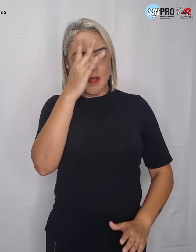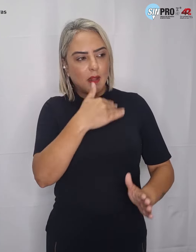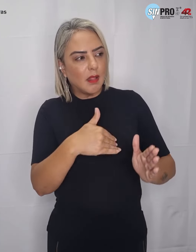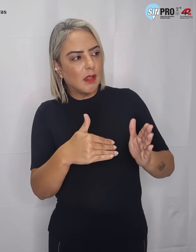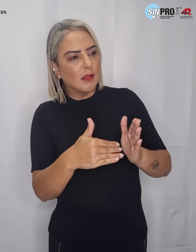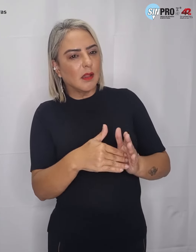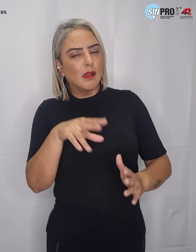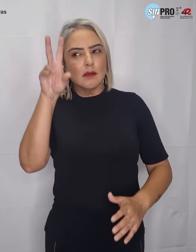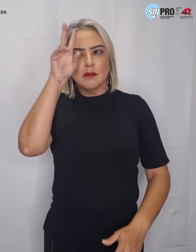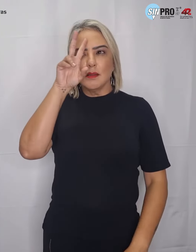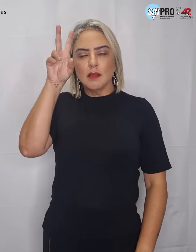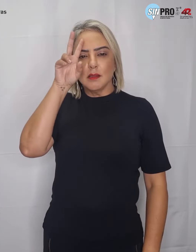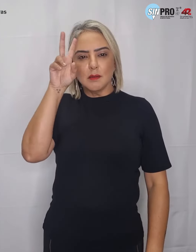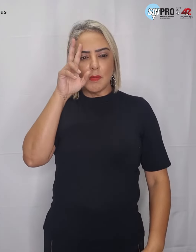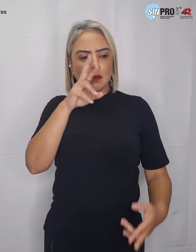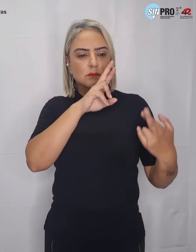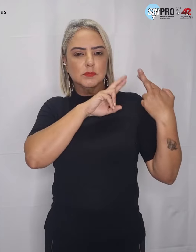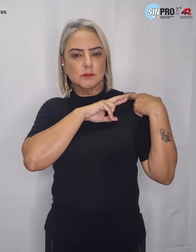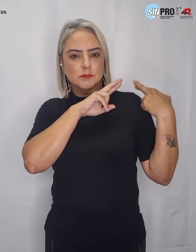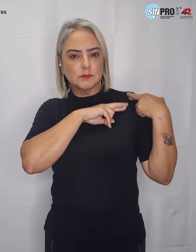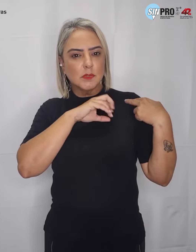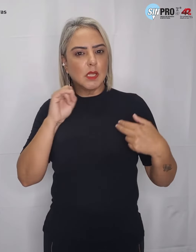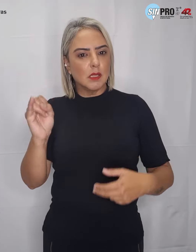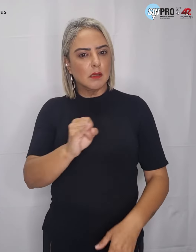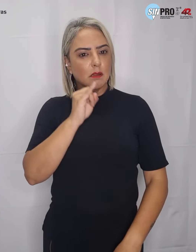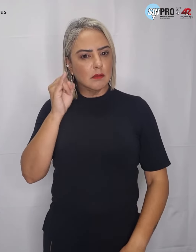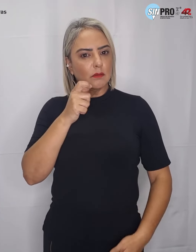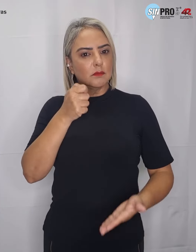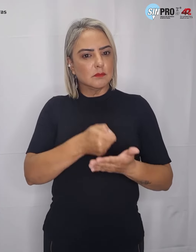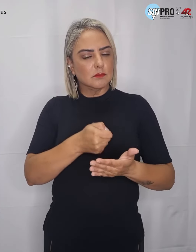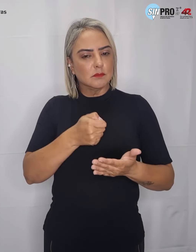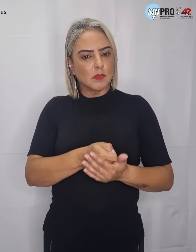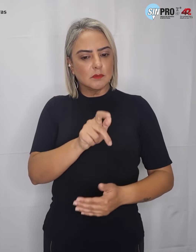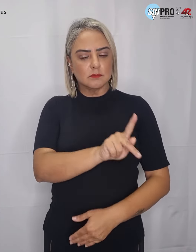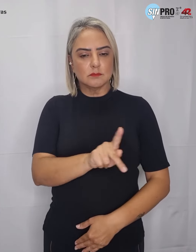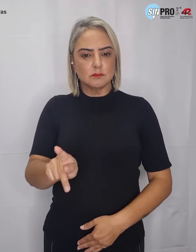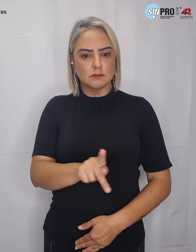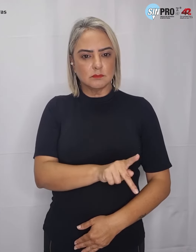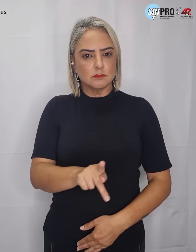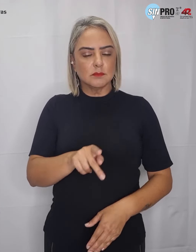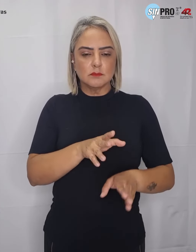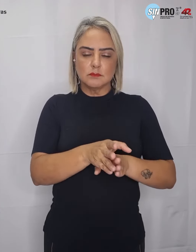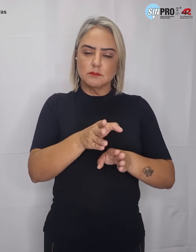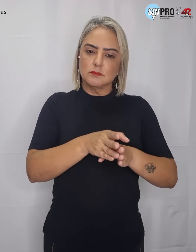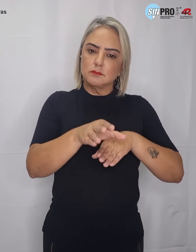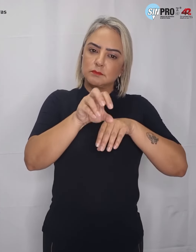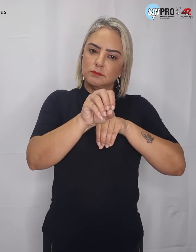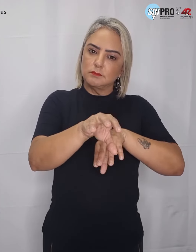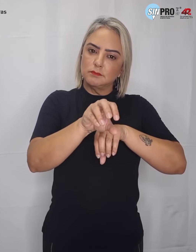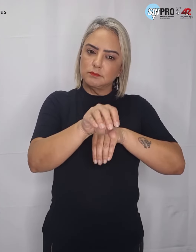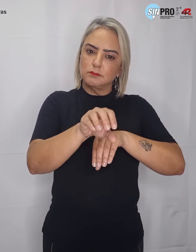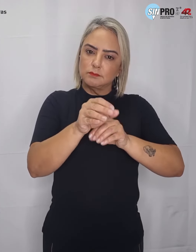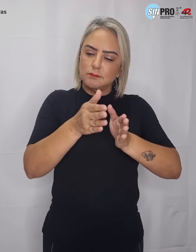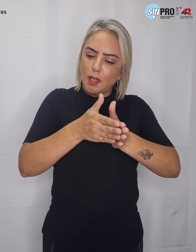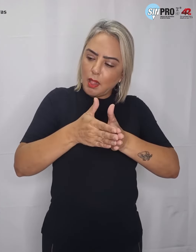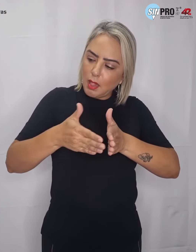todas se lembrarem do papel fundamental que foi cumprido pelos professores e orientadores educacionais